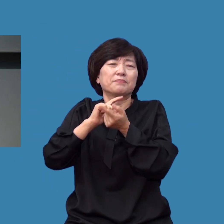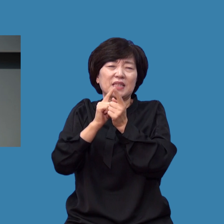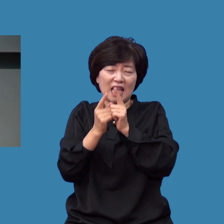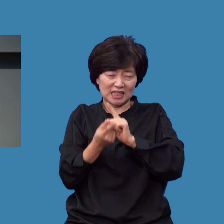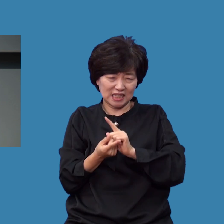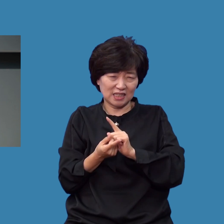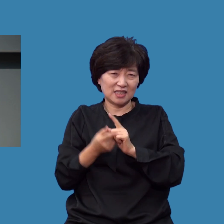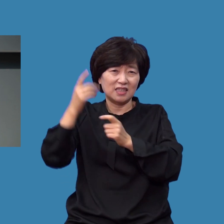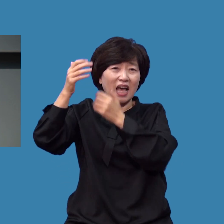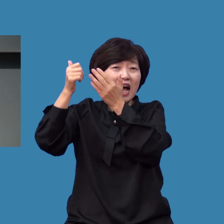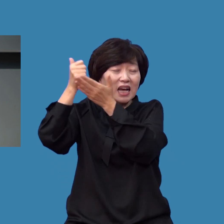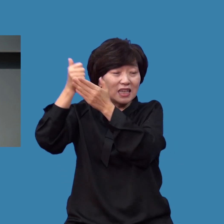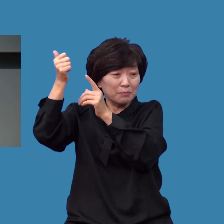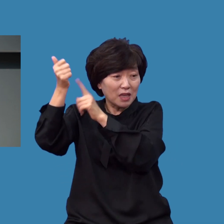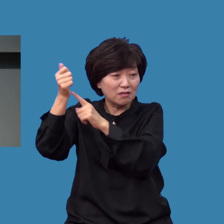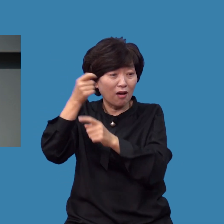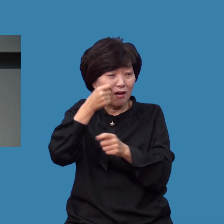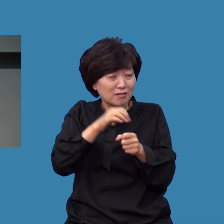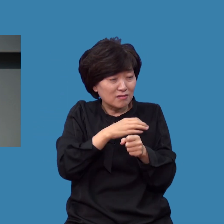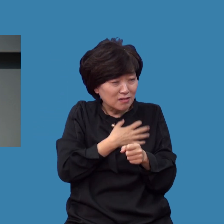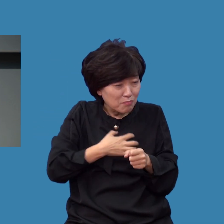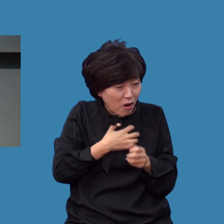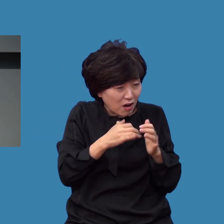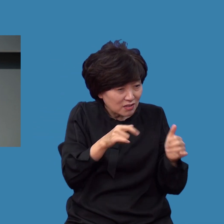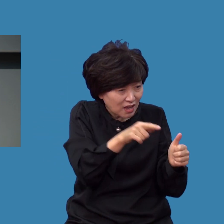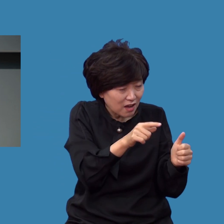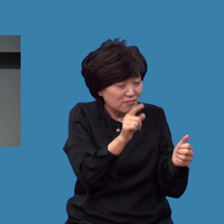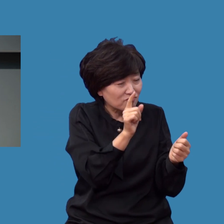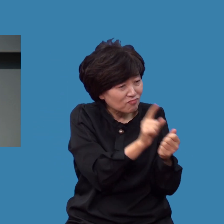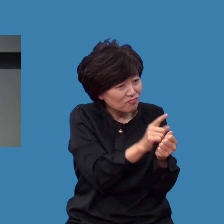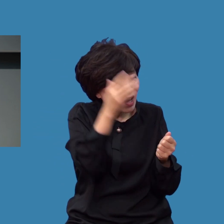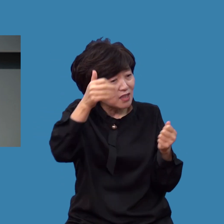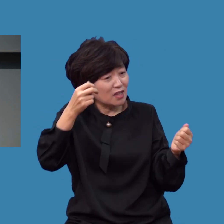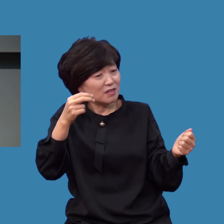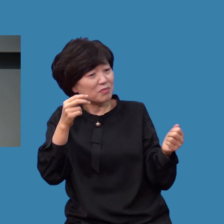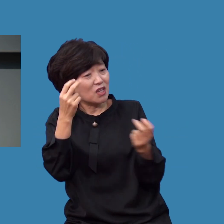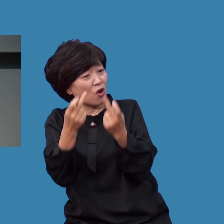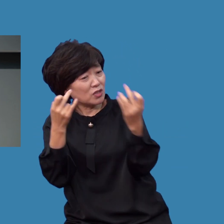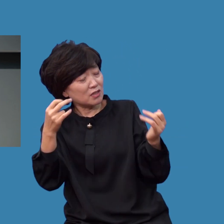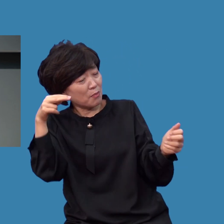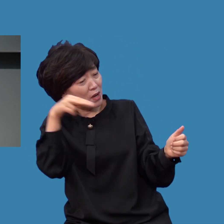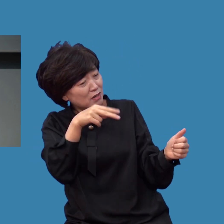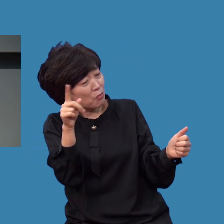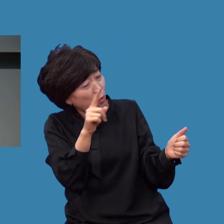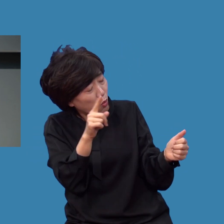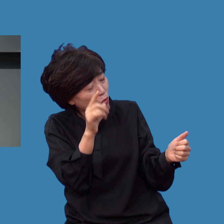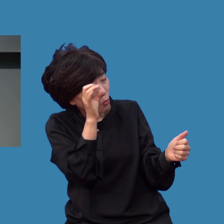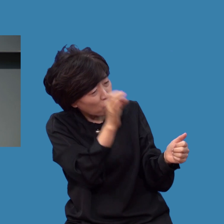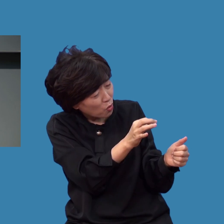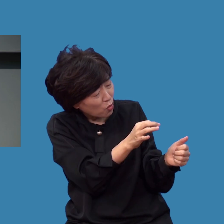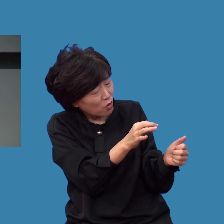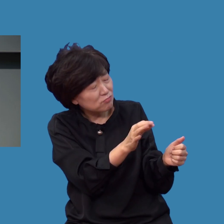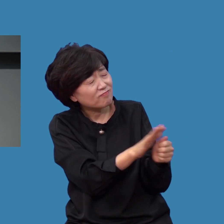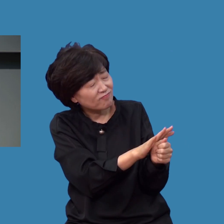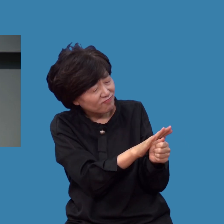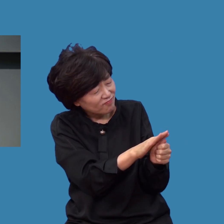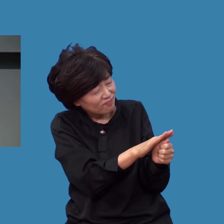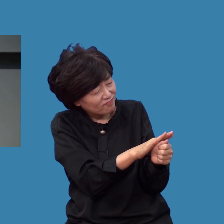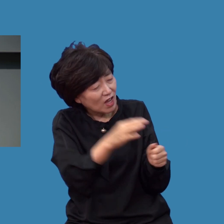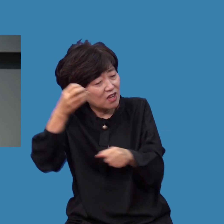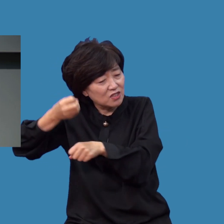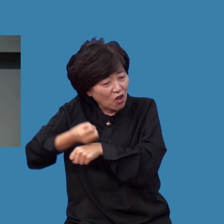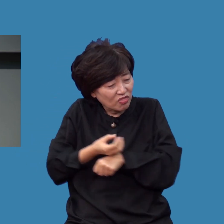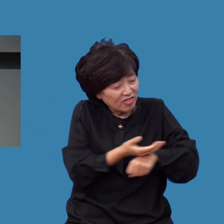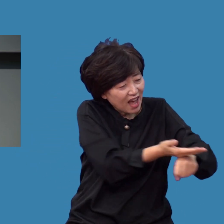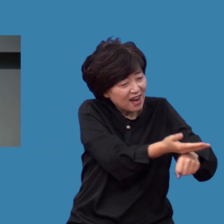지금 큰 슬픔과 좌절 가운데 있는 형제 자매를 어떤 마음으로 바라보실까? 그것을 대언하고 전달해 주는 게 예언이야.